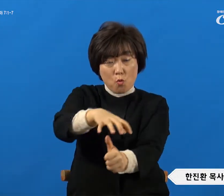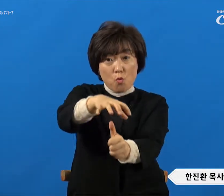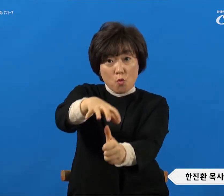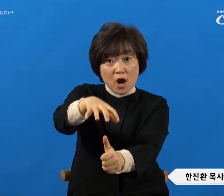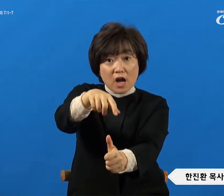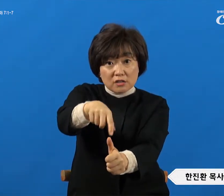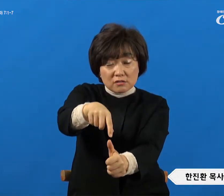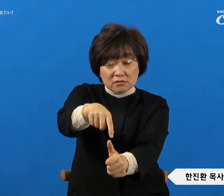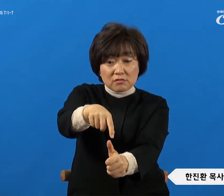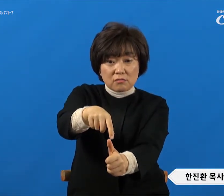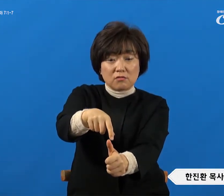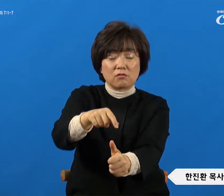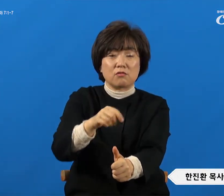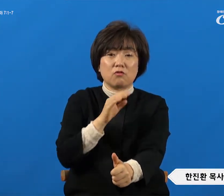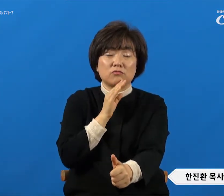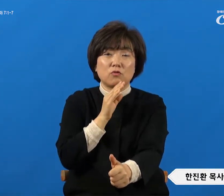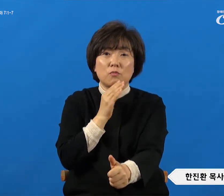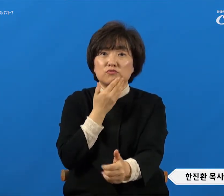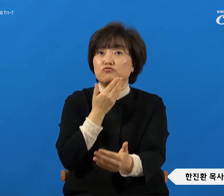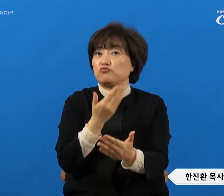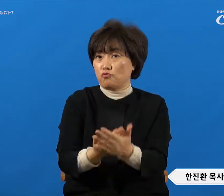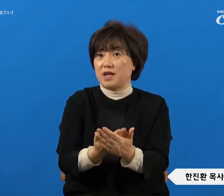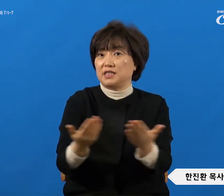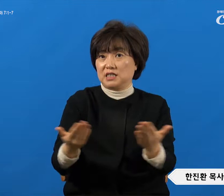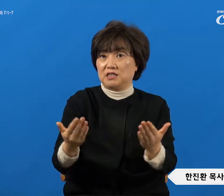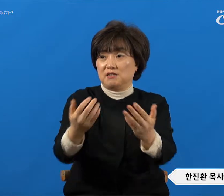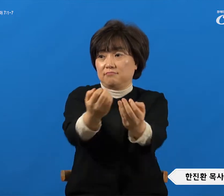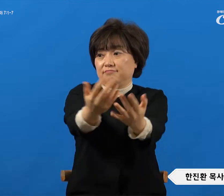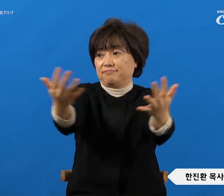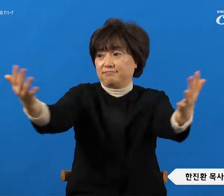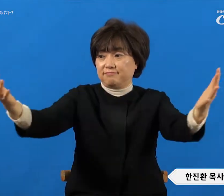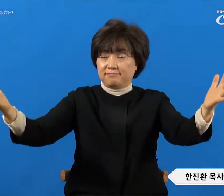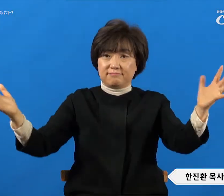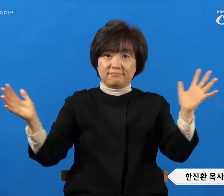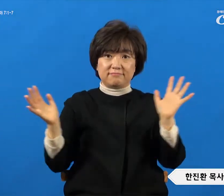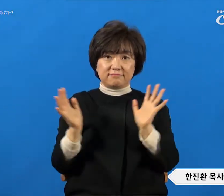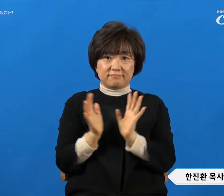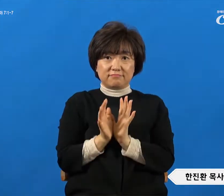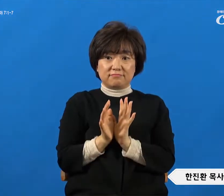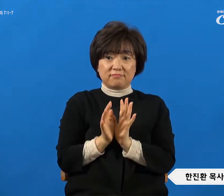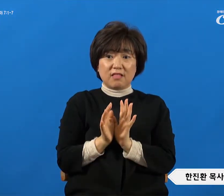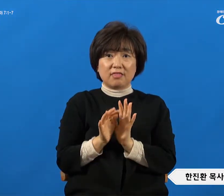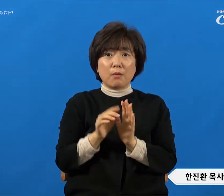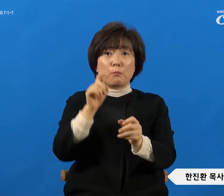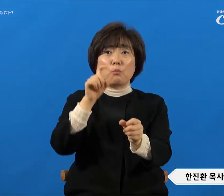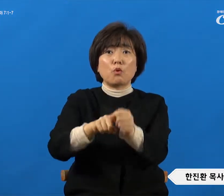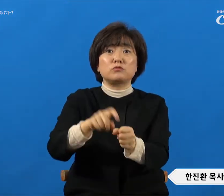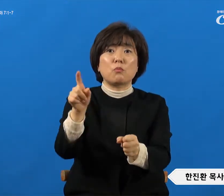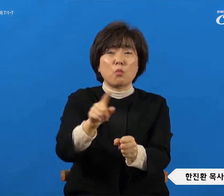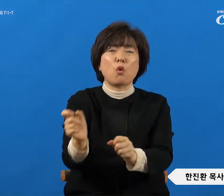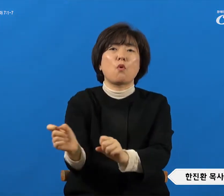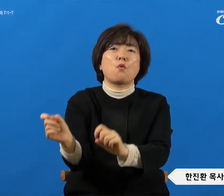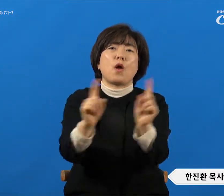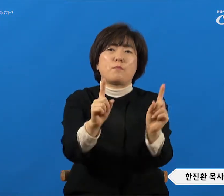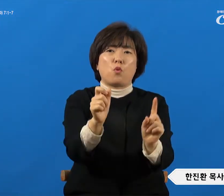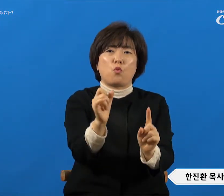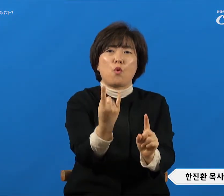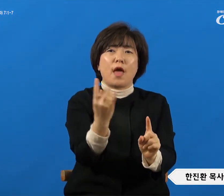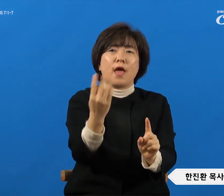준비하는 것과 같습니다. 그것도 중요하지만 그러나 회복을 위해서 진짜로 중요한